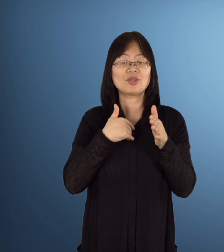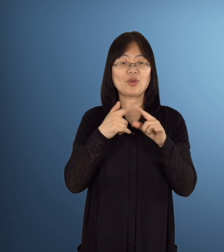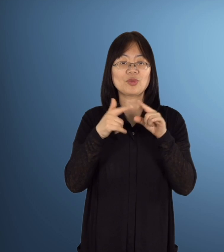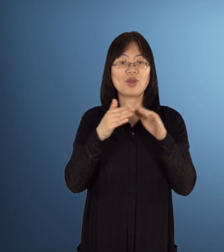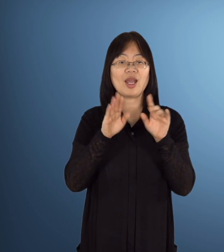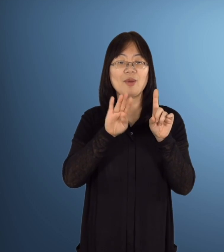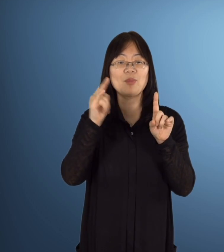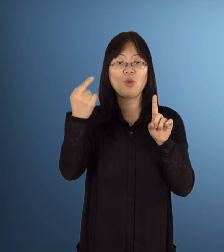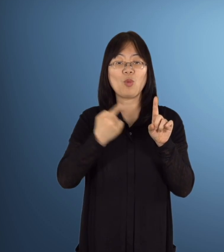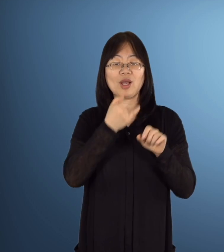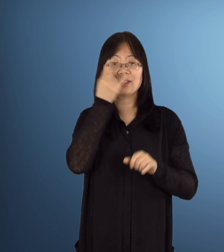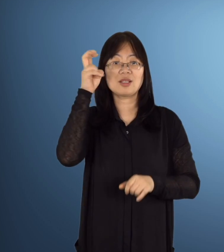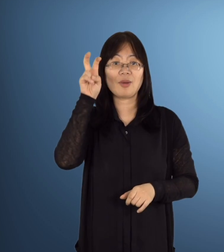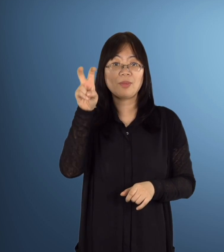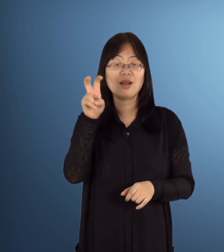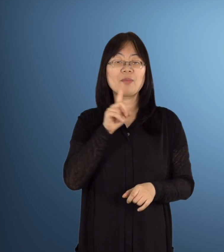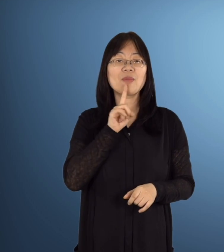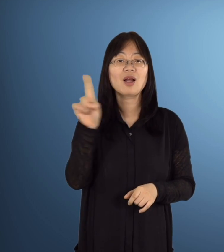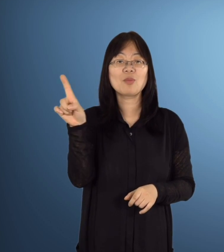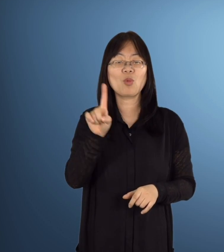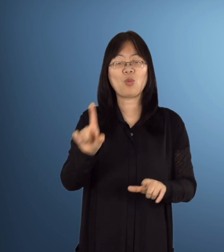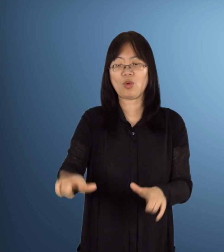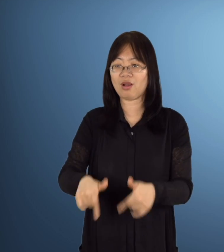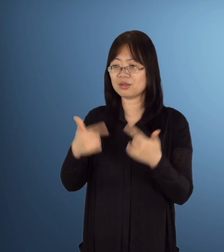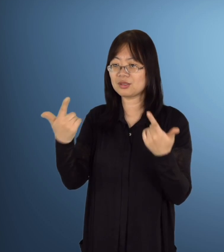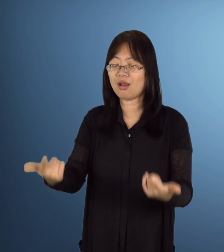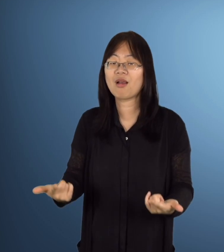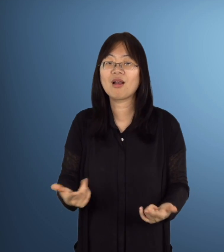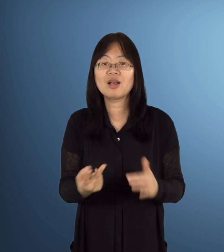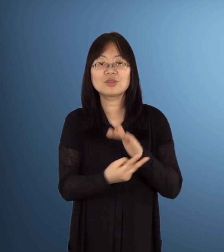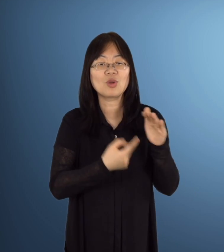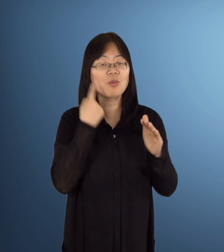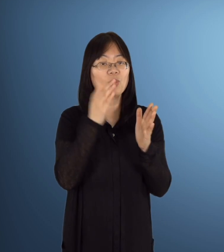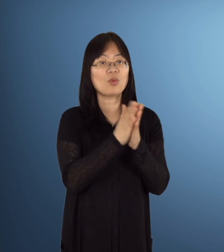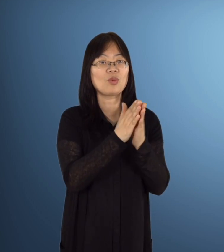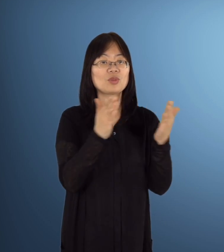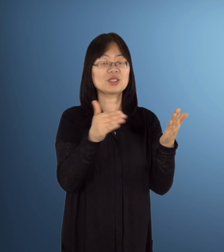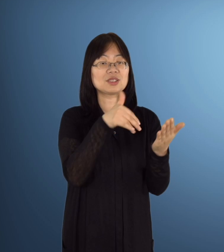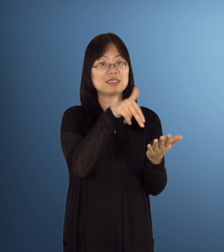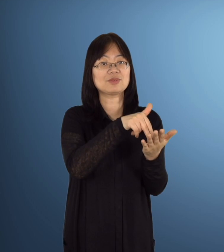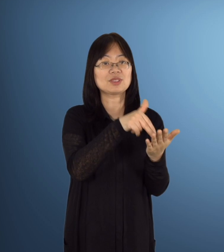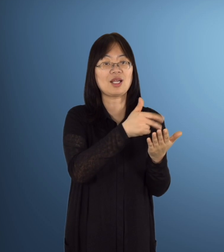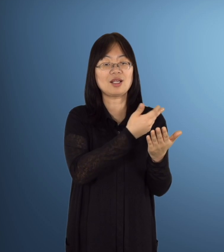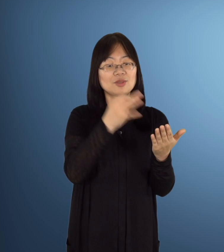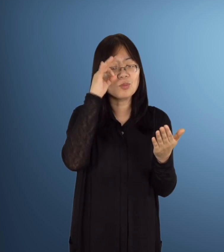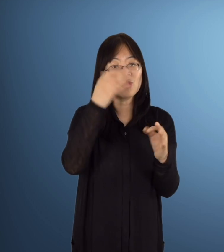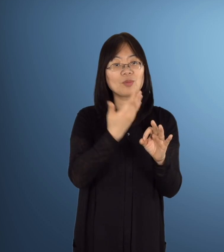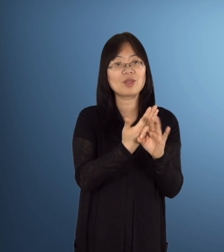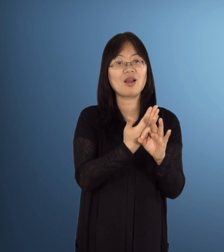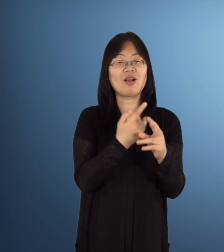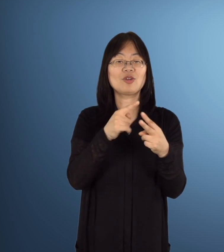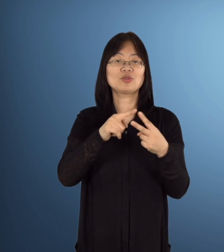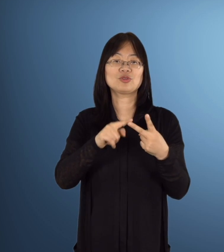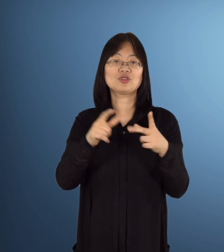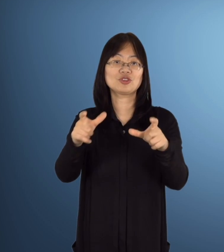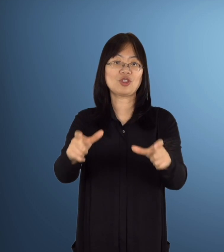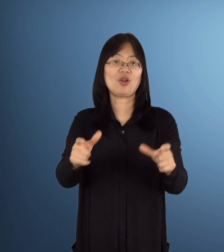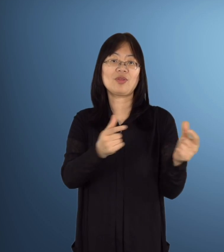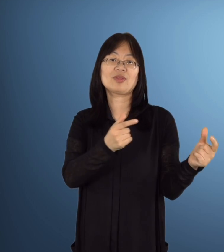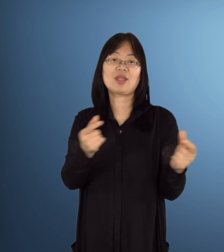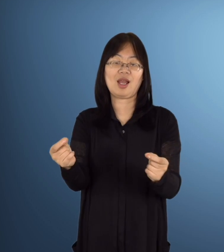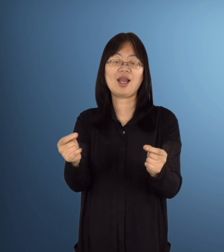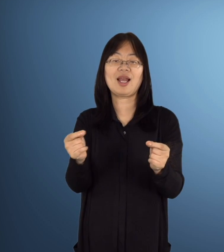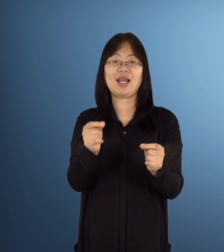오실 텐데, 이분이 이런 얘기를 했어요. 아니다. 요한복음의 맥락에서 볼 때는 이 두 영역이 다